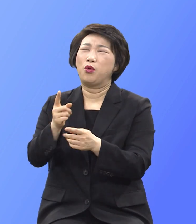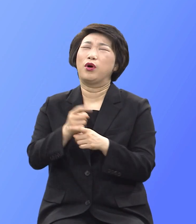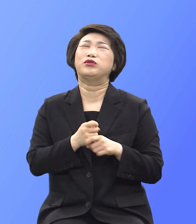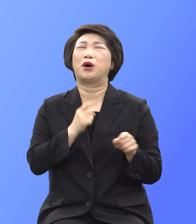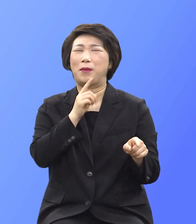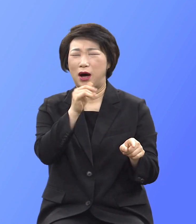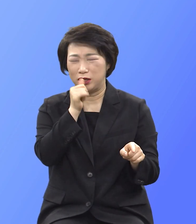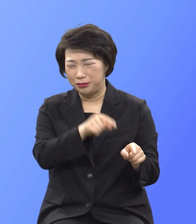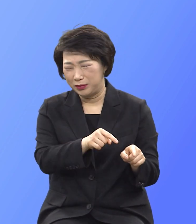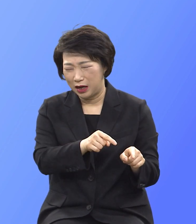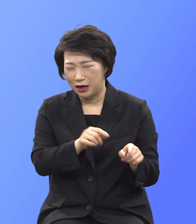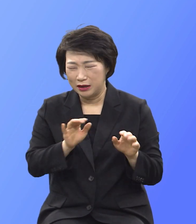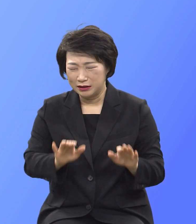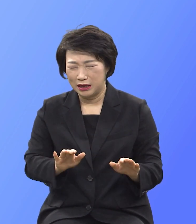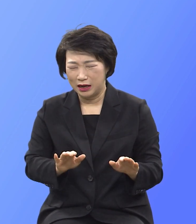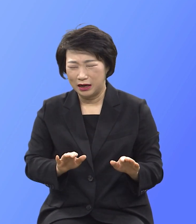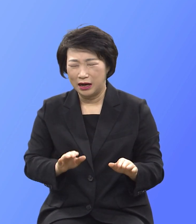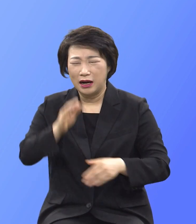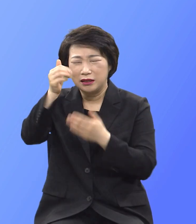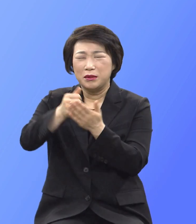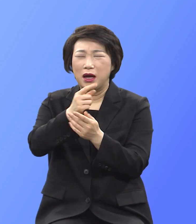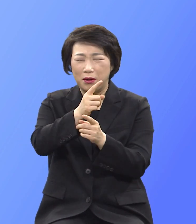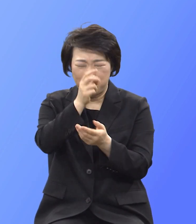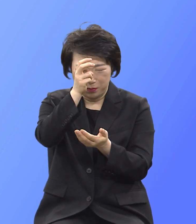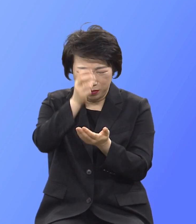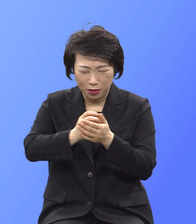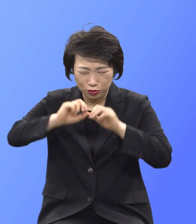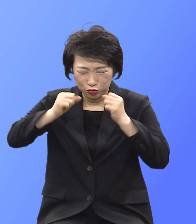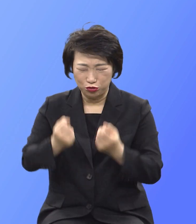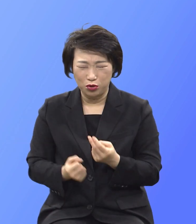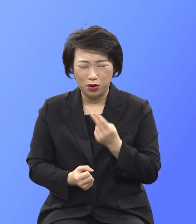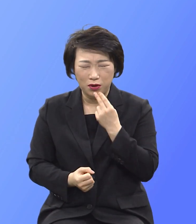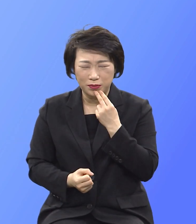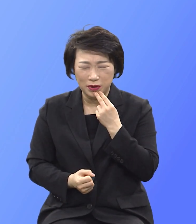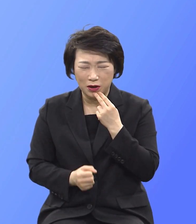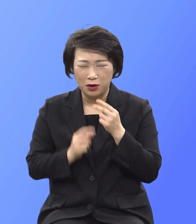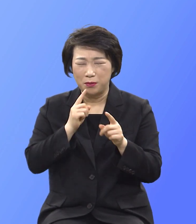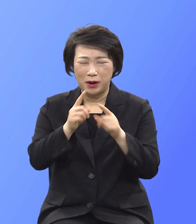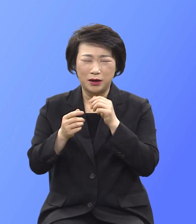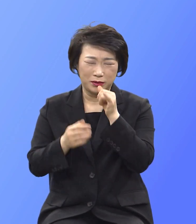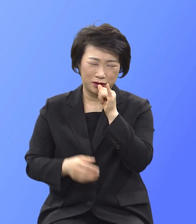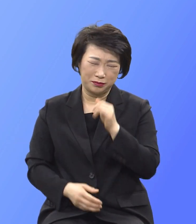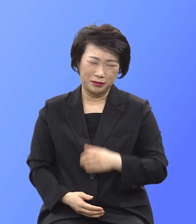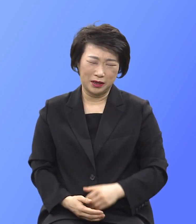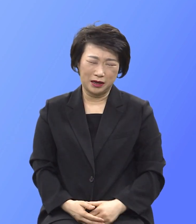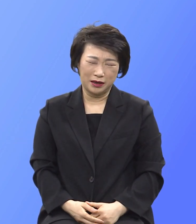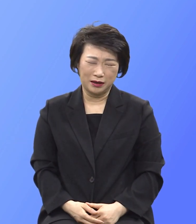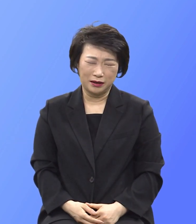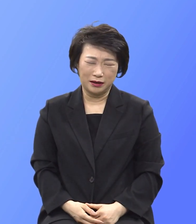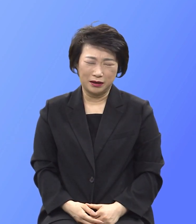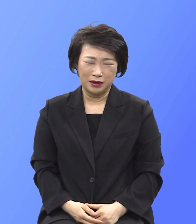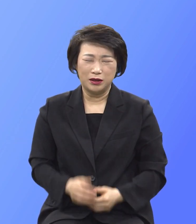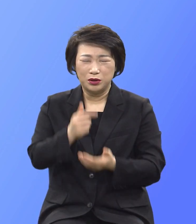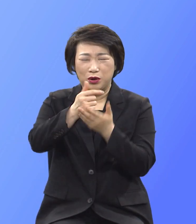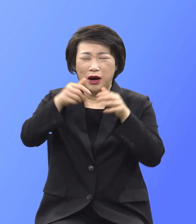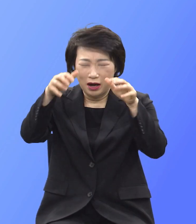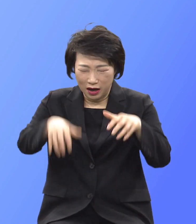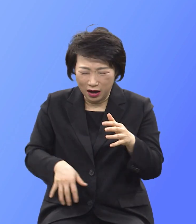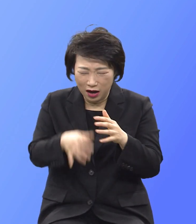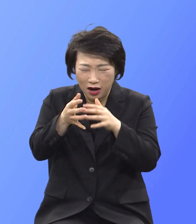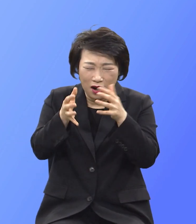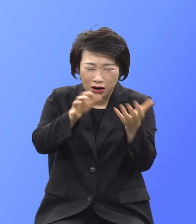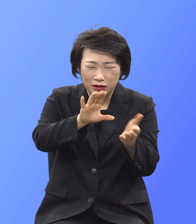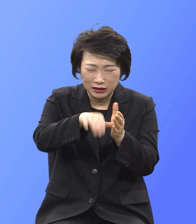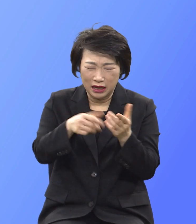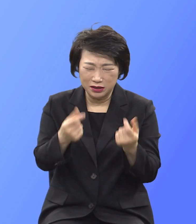원수라고 했습니다. 하나님의 법에 굴복하지 않는다고 했습니다. 노아의 때와